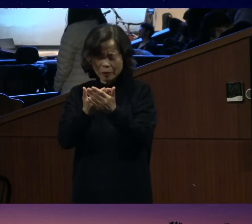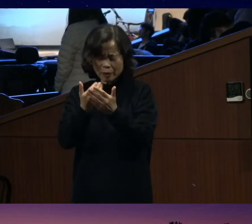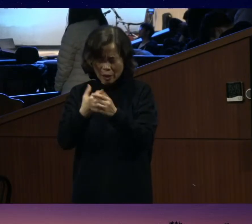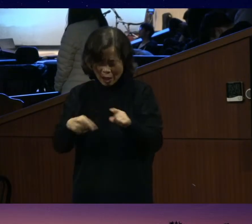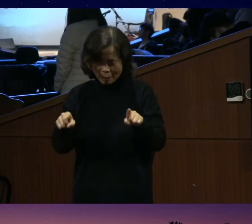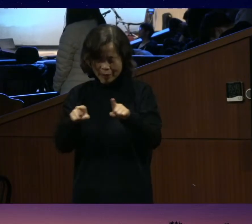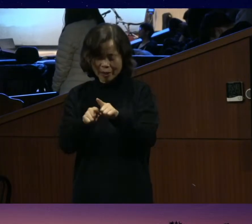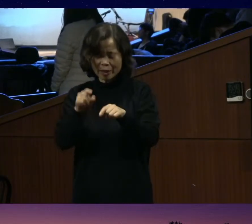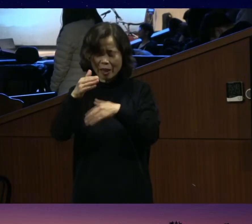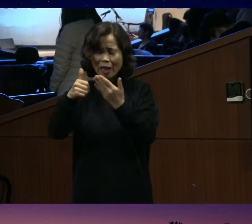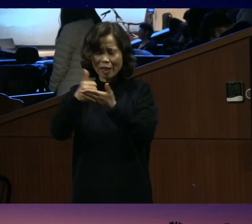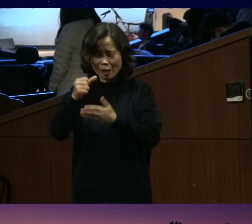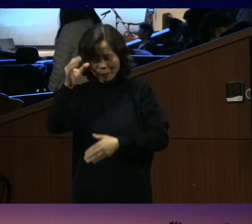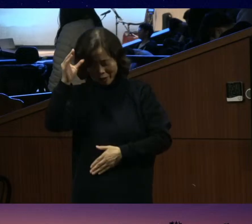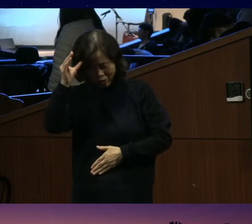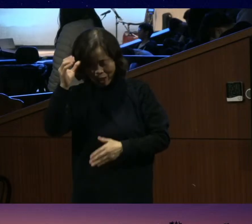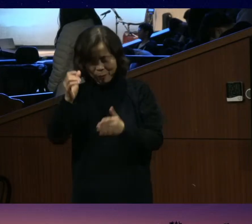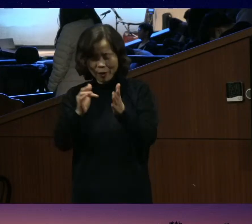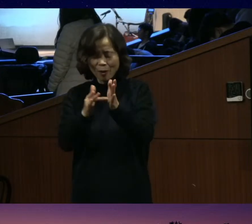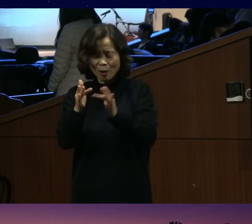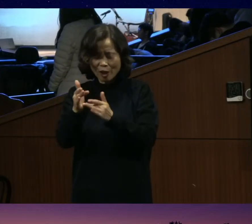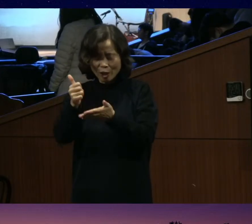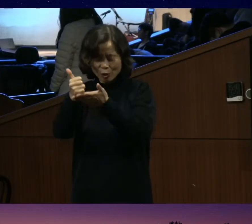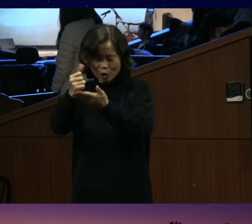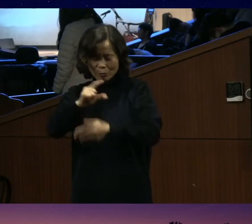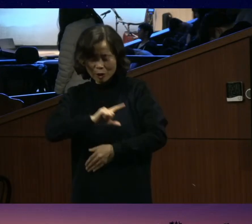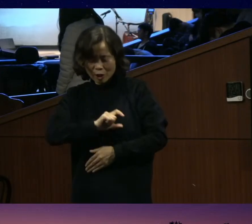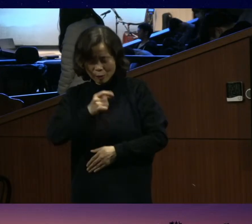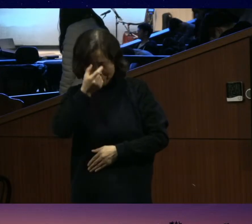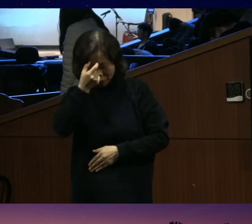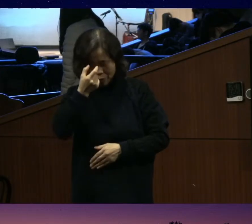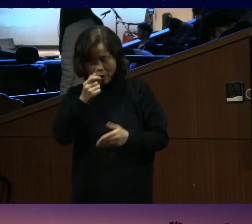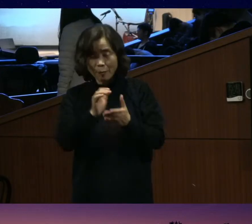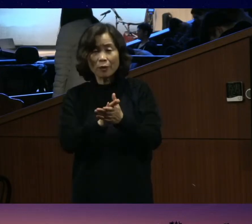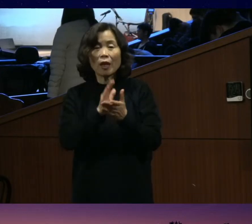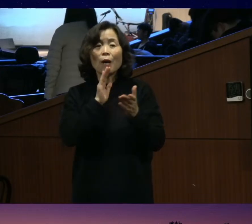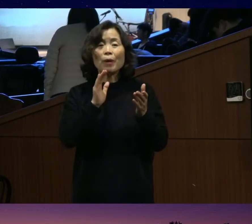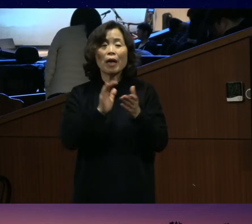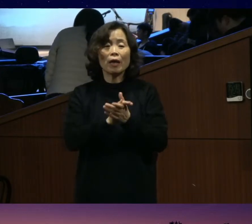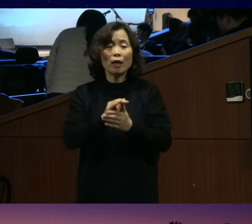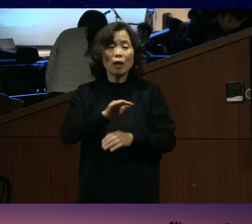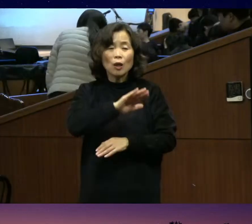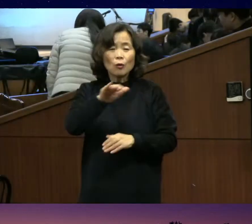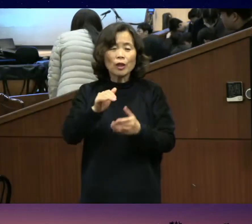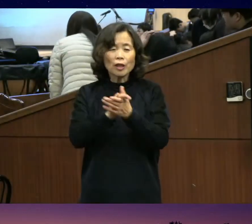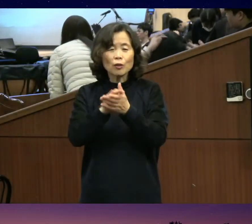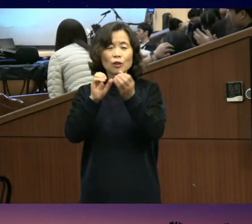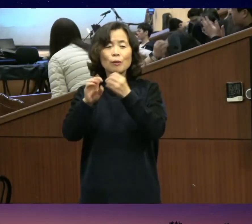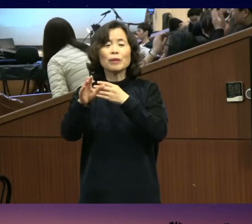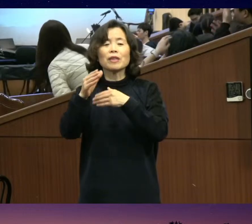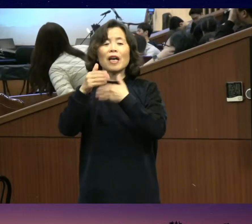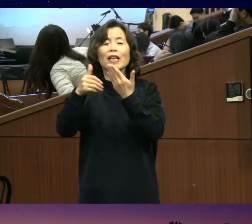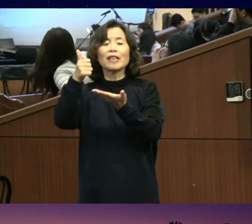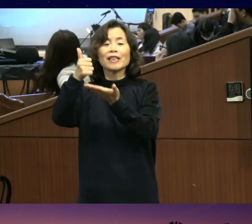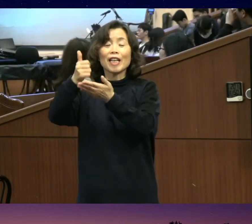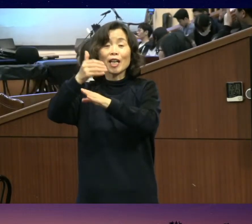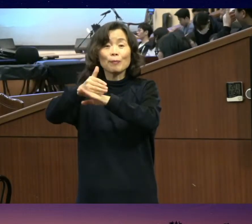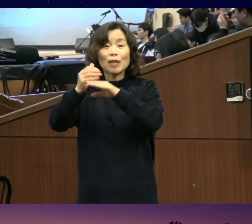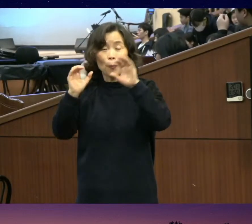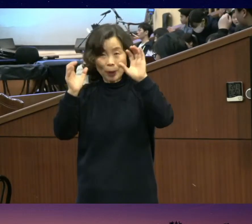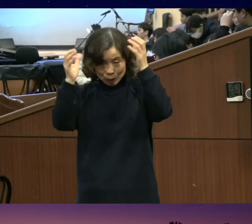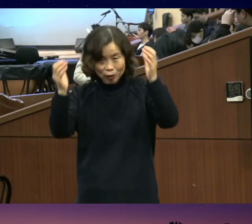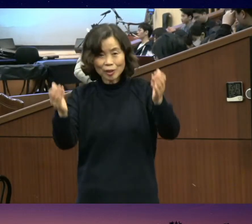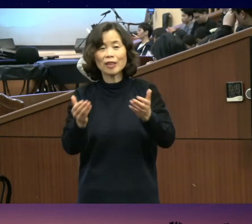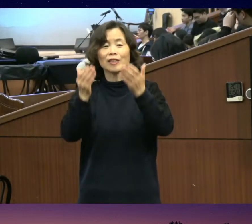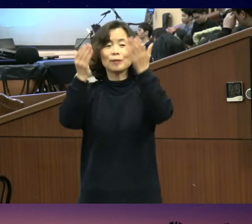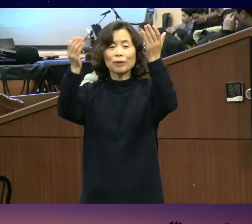기대하며 예수 그리스도의 이름으로 기도합니다. 아멘. 우리의 기도에 응답하신 하나님께 감사와 영광의 박수 올려드립니다.